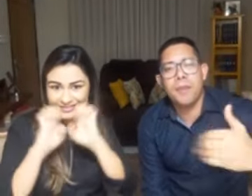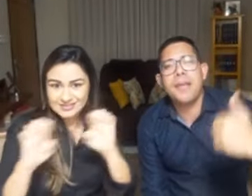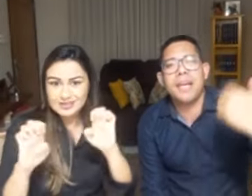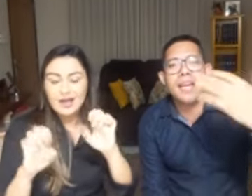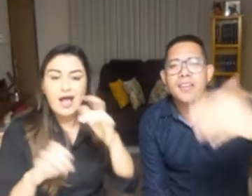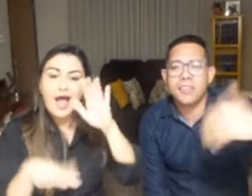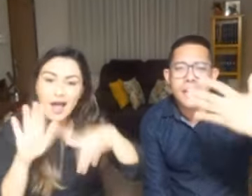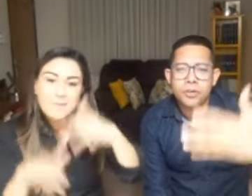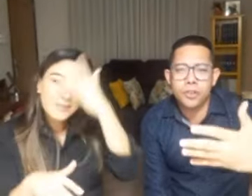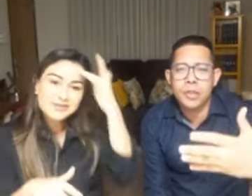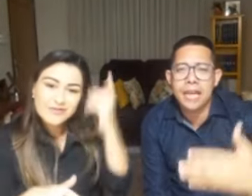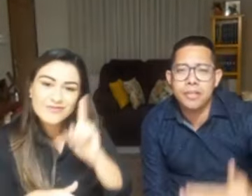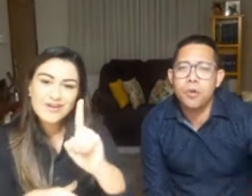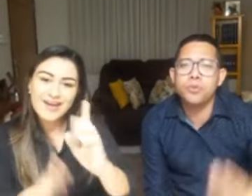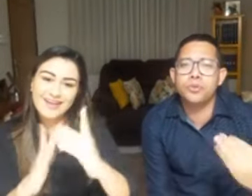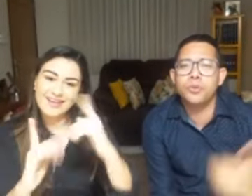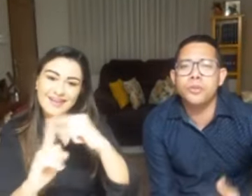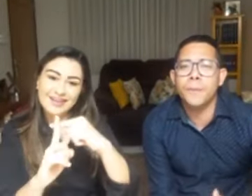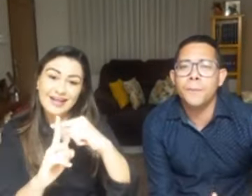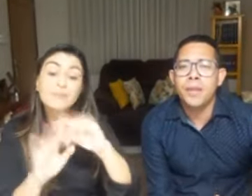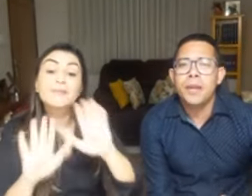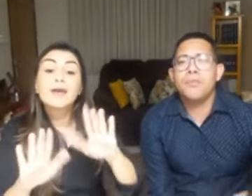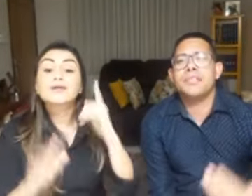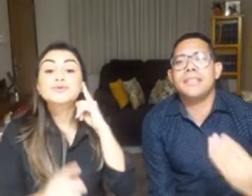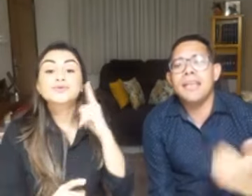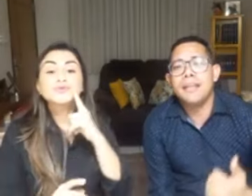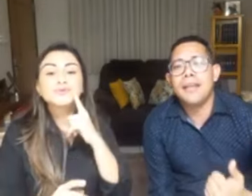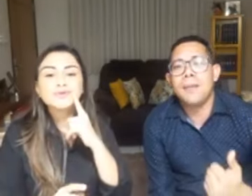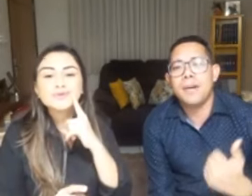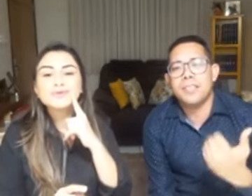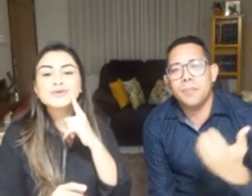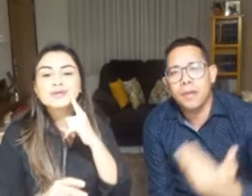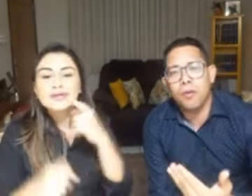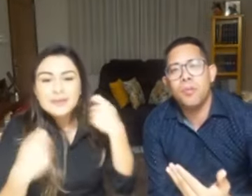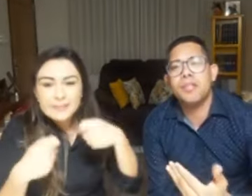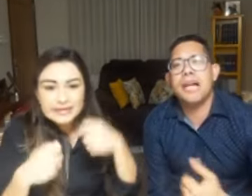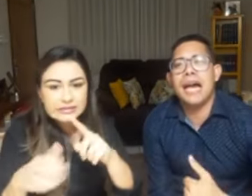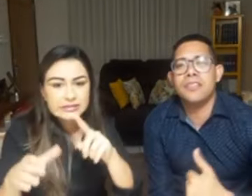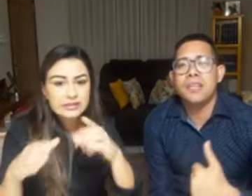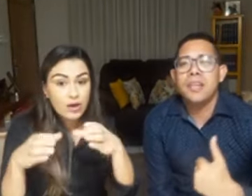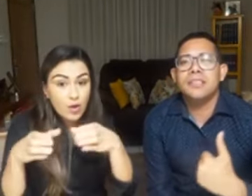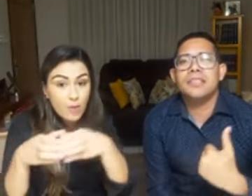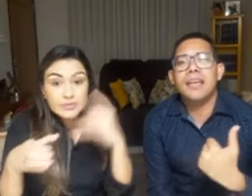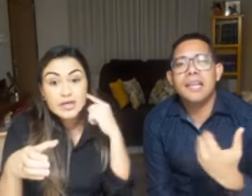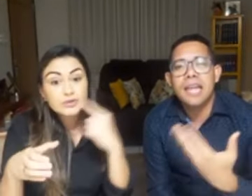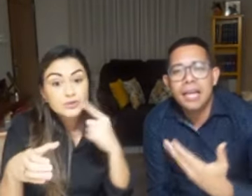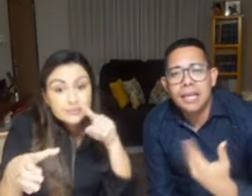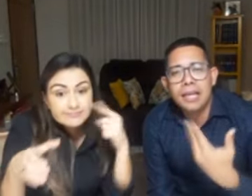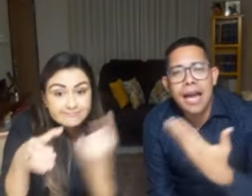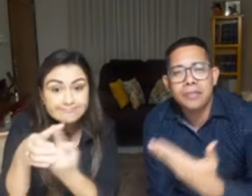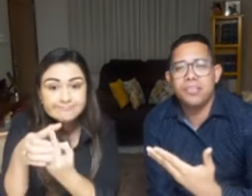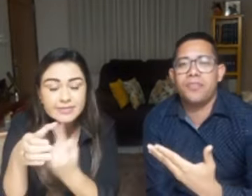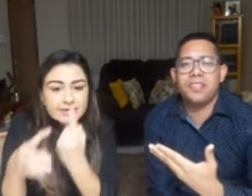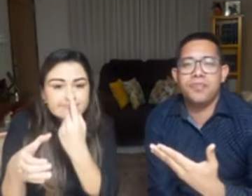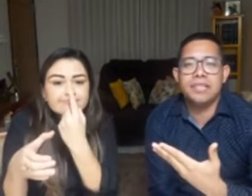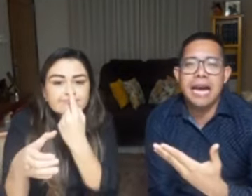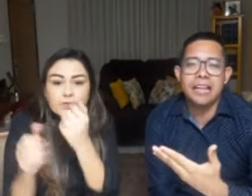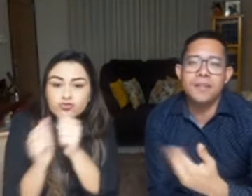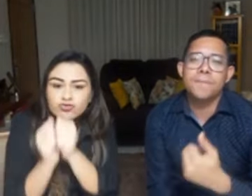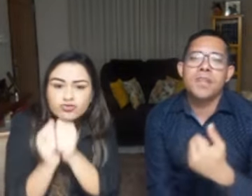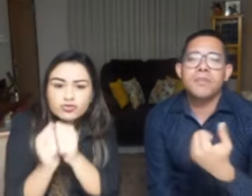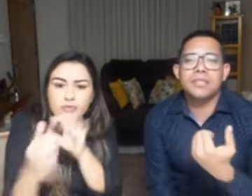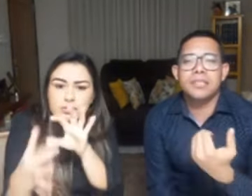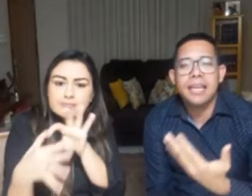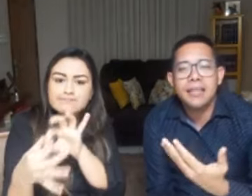pessoa vai para a igreja, dá continuidade. Com o surdo, você tem que estar participando da comunidade, você tem que criar aquele laço de